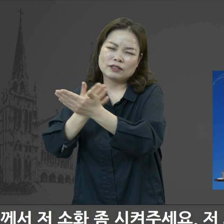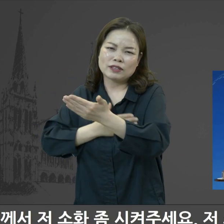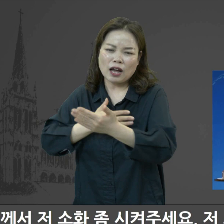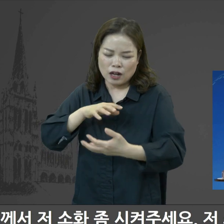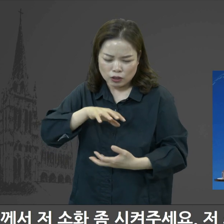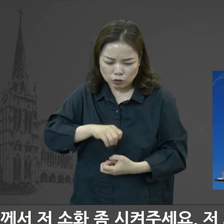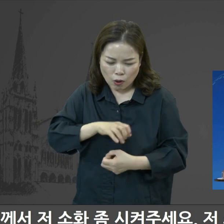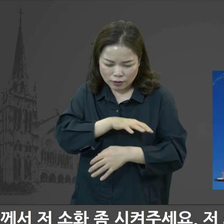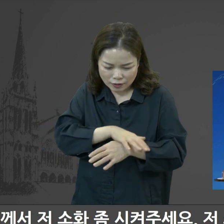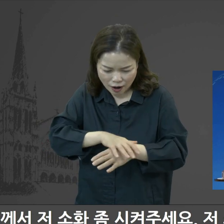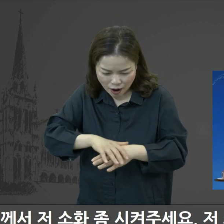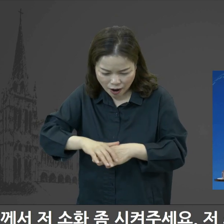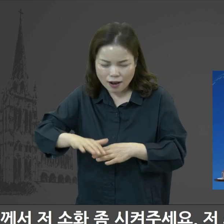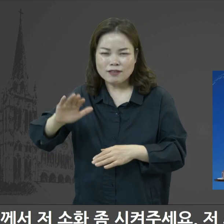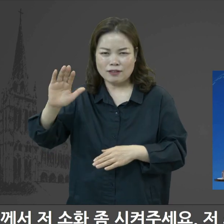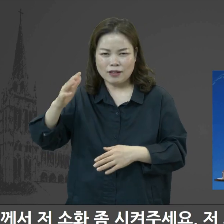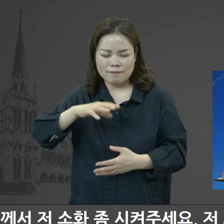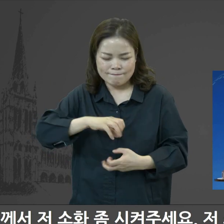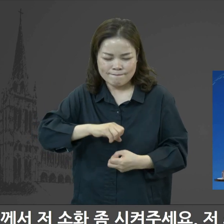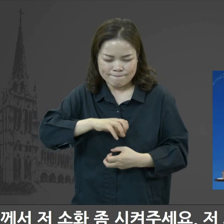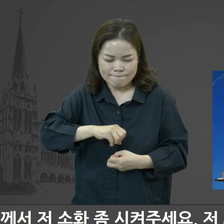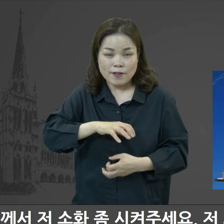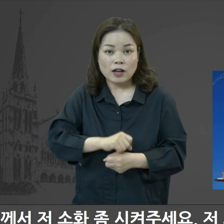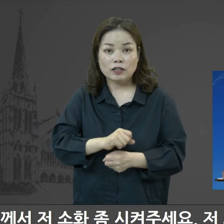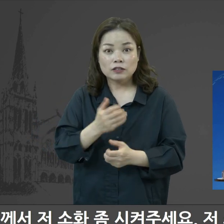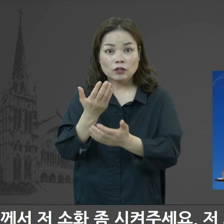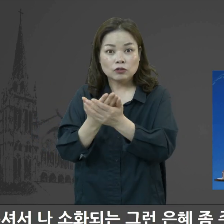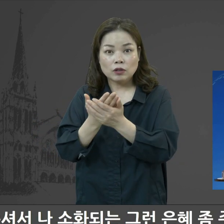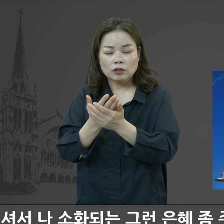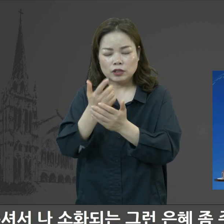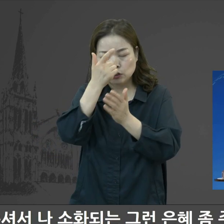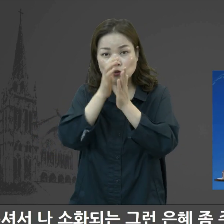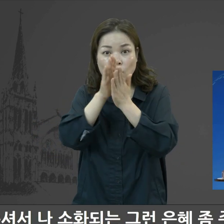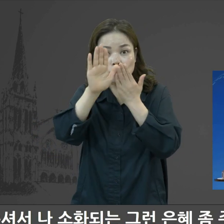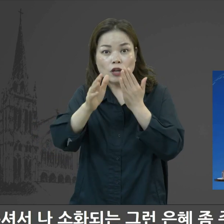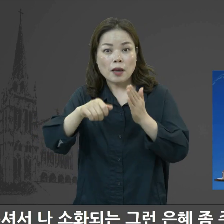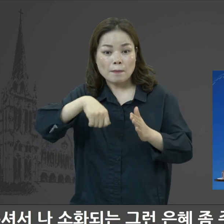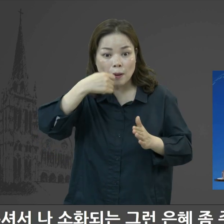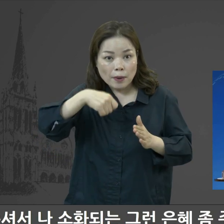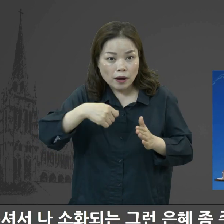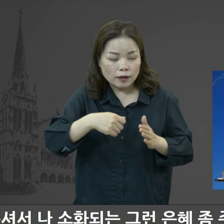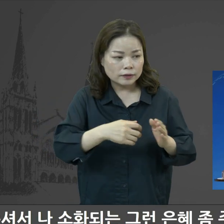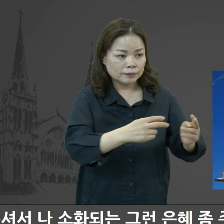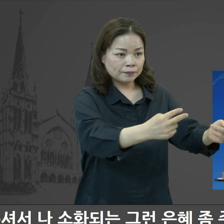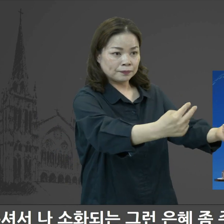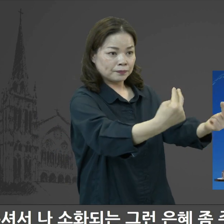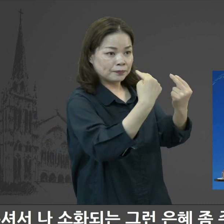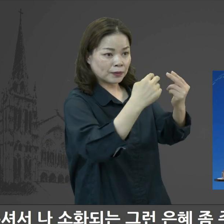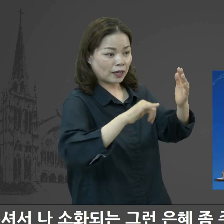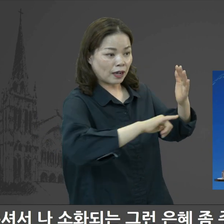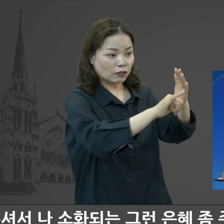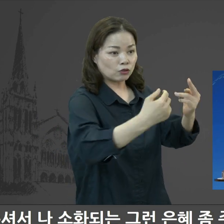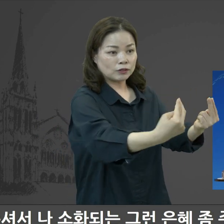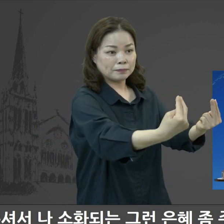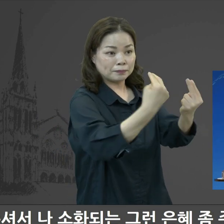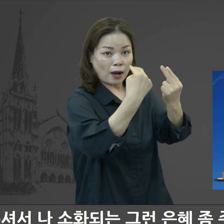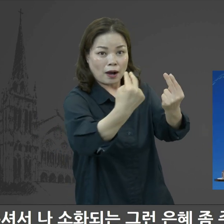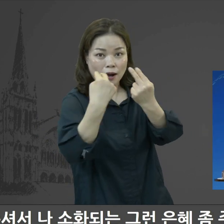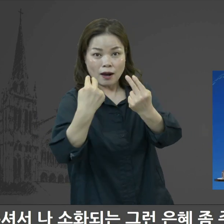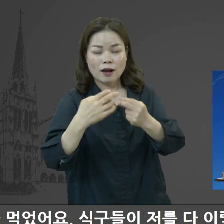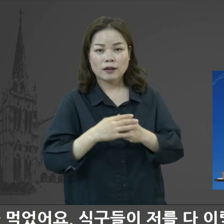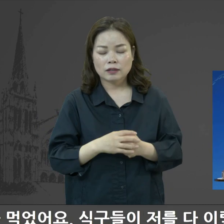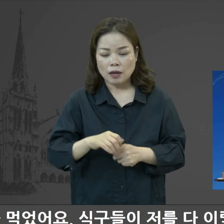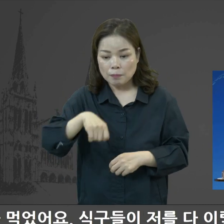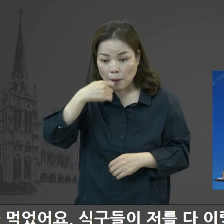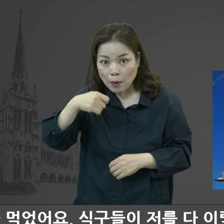소화 좀 되는 그런 은혜 좀 주세요. 그리고 기도하고요 밥을 먹었어요. 식구들이 저를 다 이렇게 쳐다보는 거예요. 근데 밥을